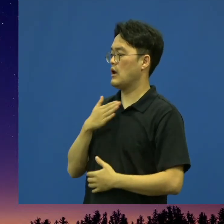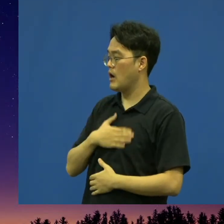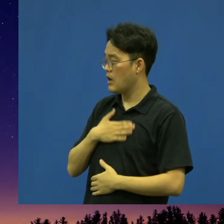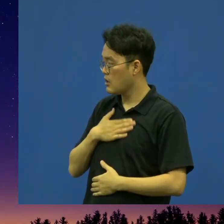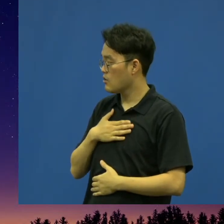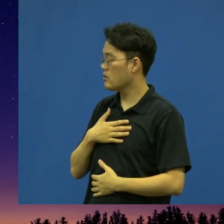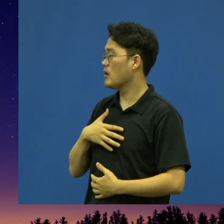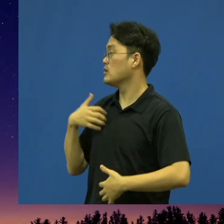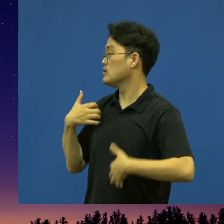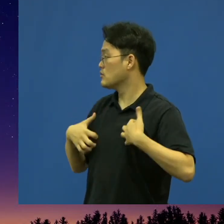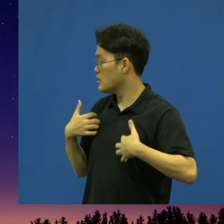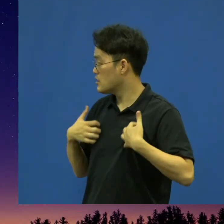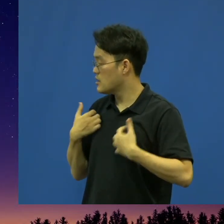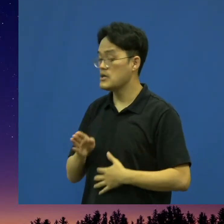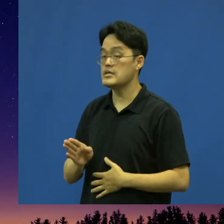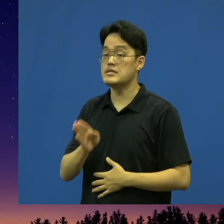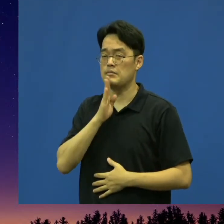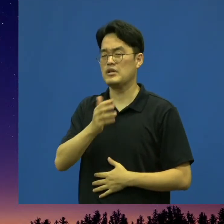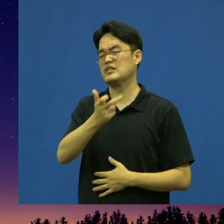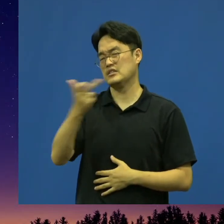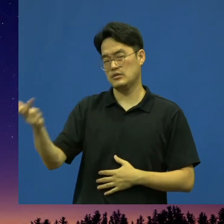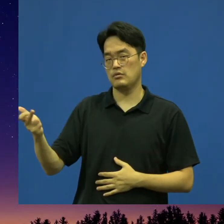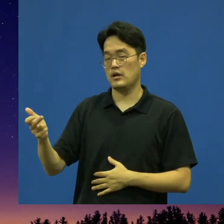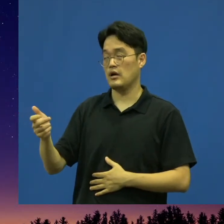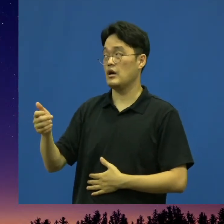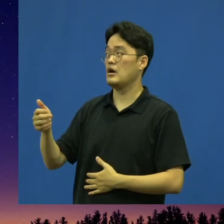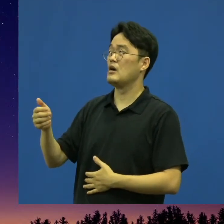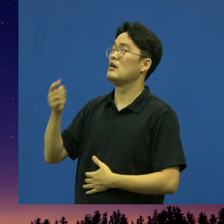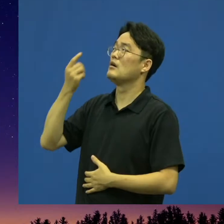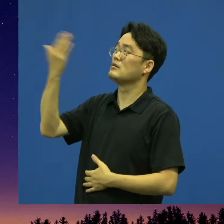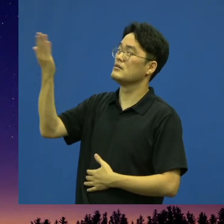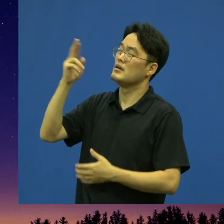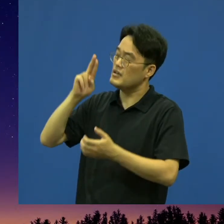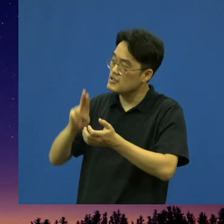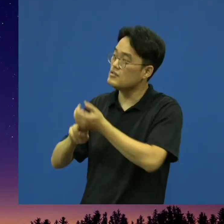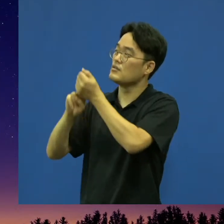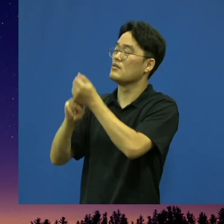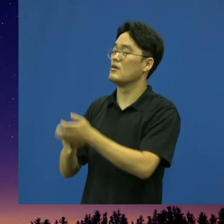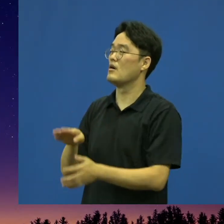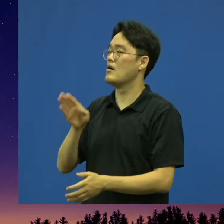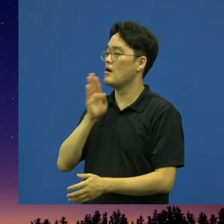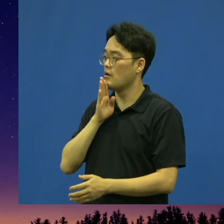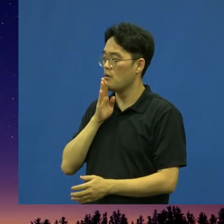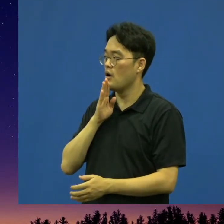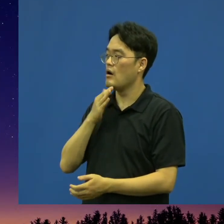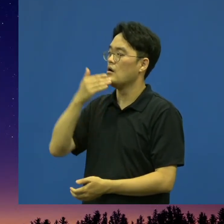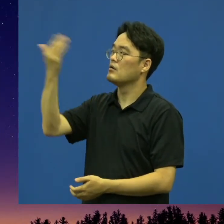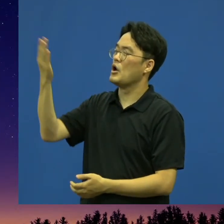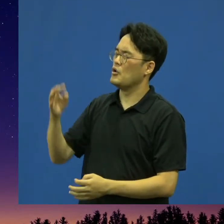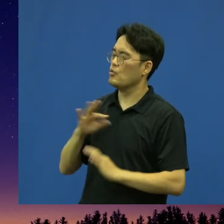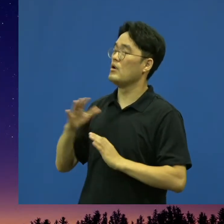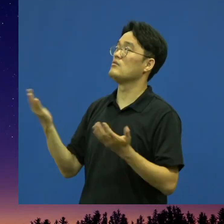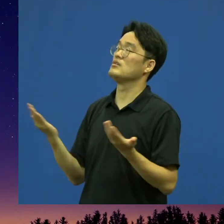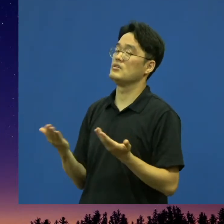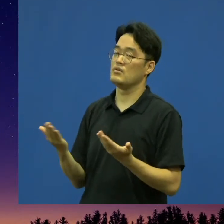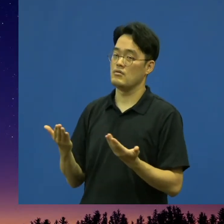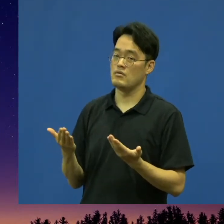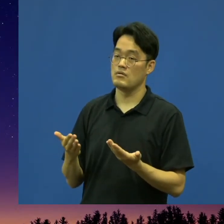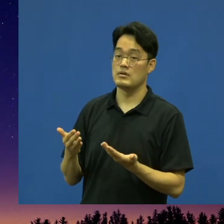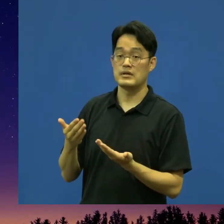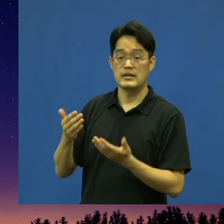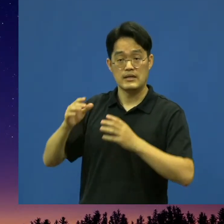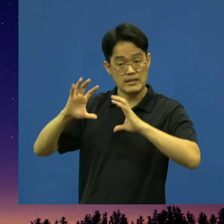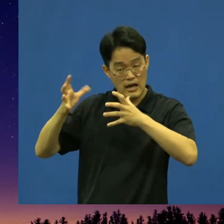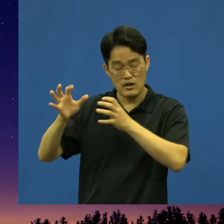즐거워하노라. 참으로 크도다 그의 이적이여, 참으로 능하도다 그의 놀라운 일이여, 그의 나라는